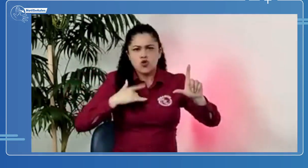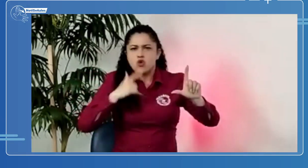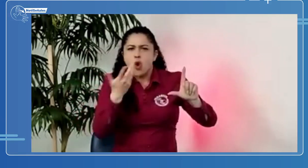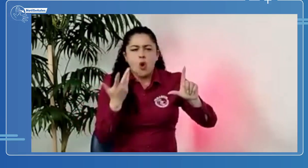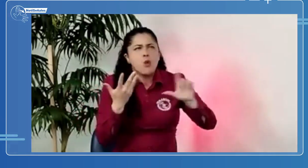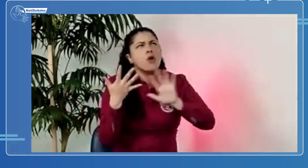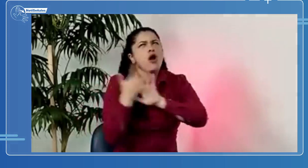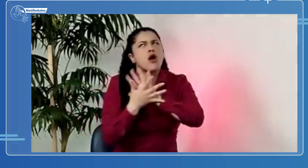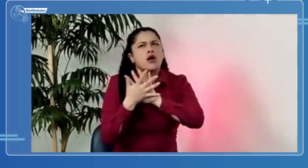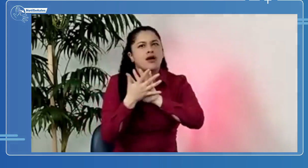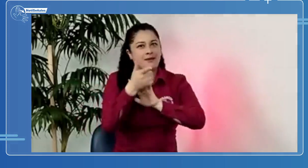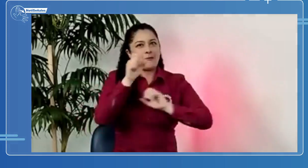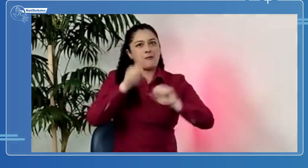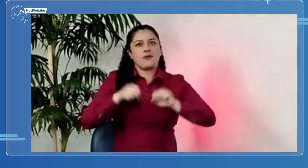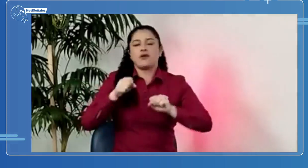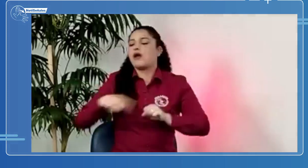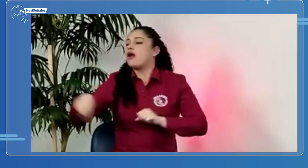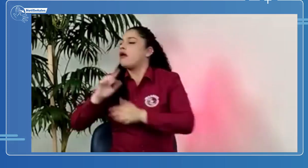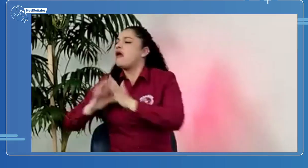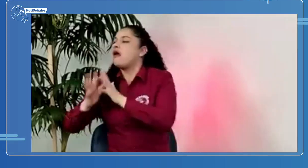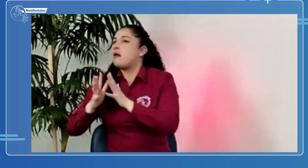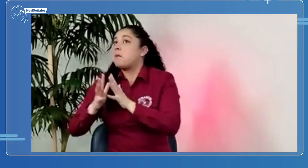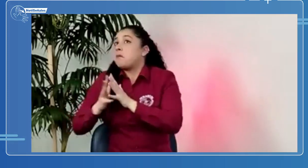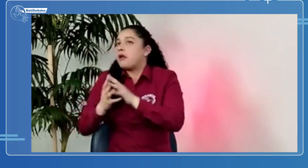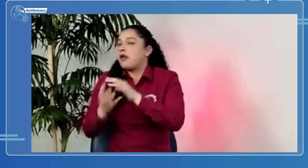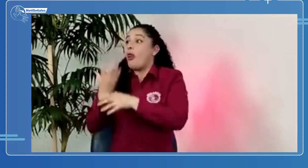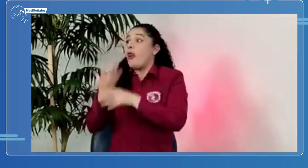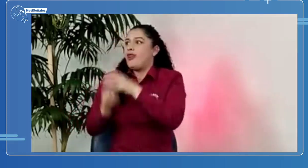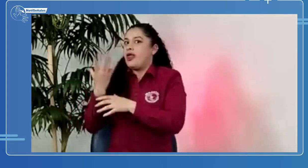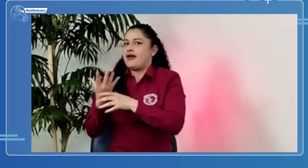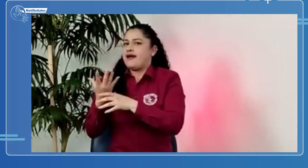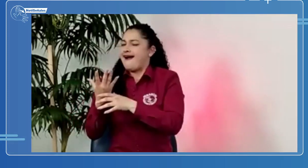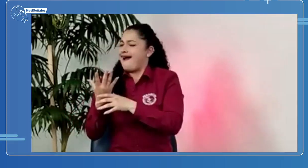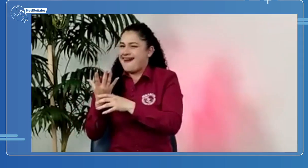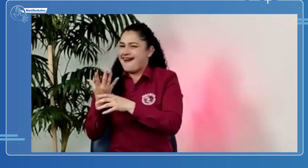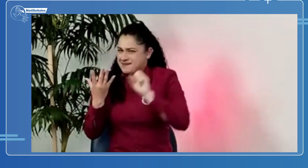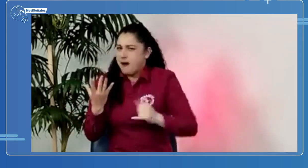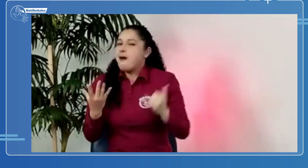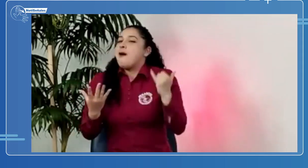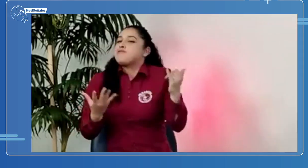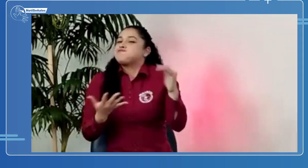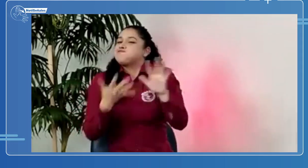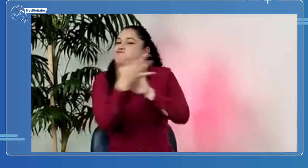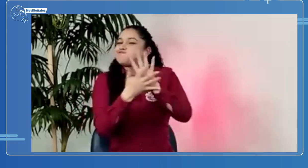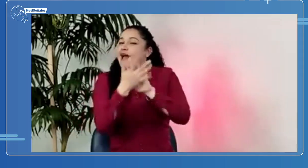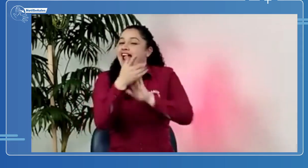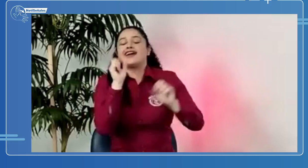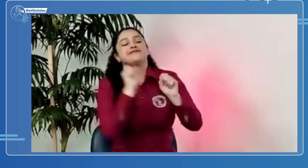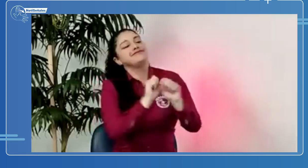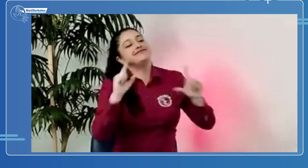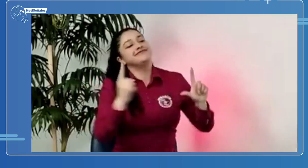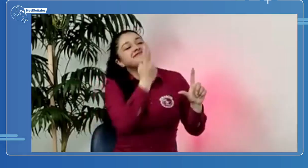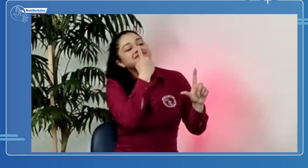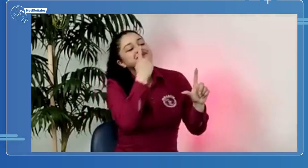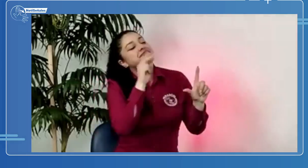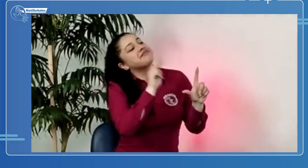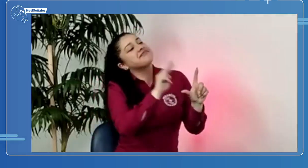que lo puedan ingresar, puedan ver, porque es posible que de repente pues hasta se están creando nuevas señas que pues mira, ya hay